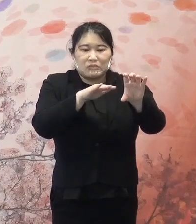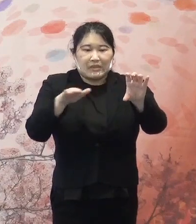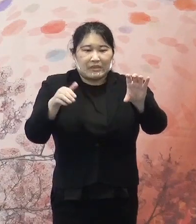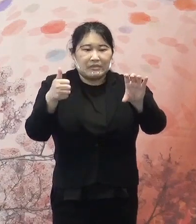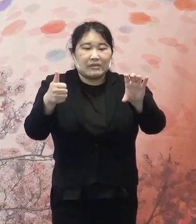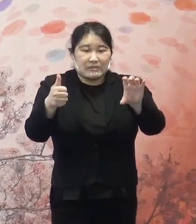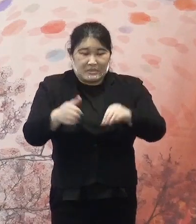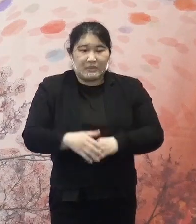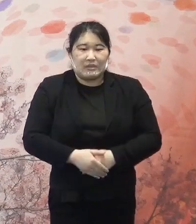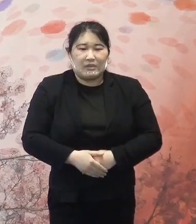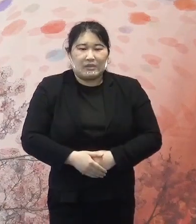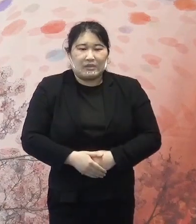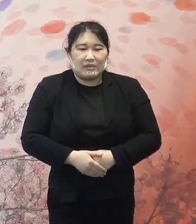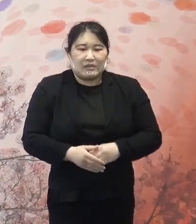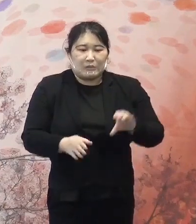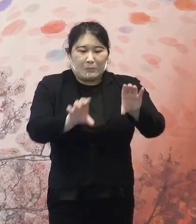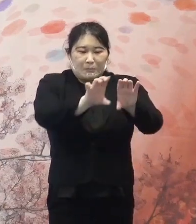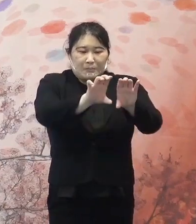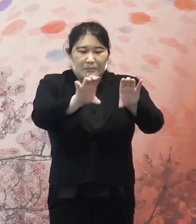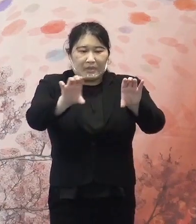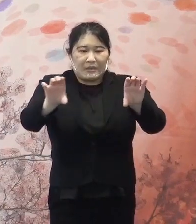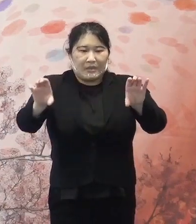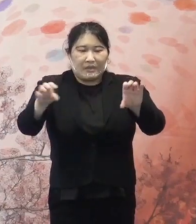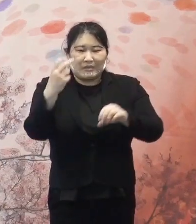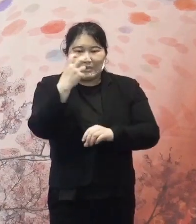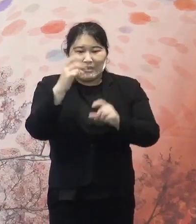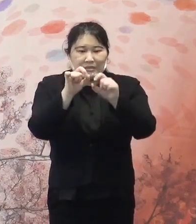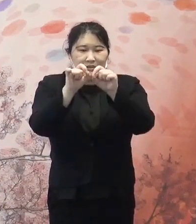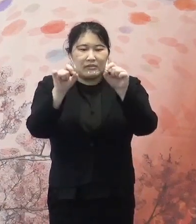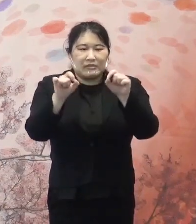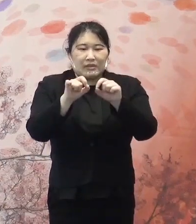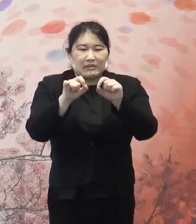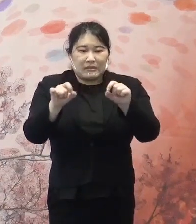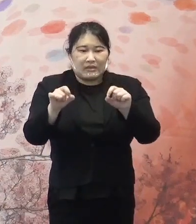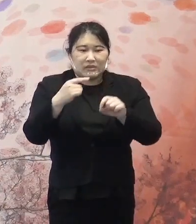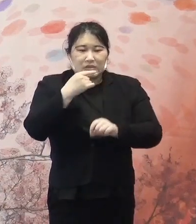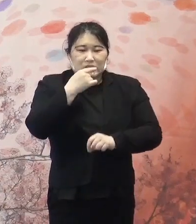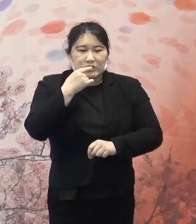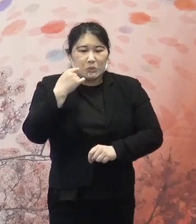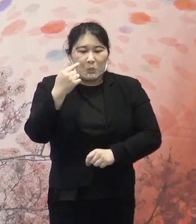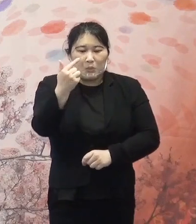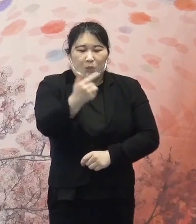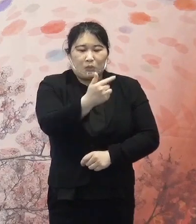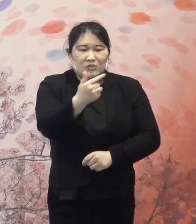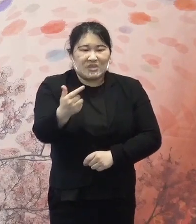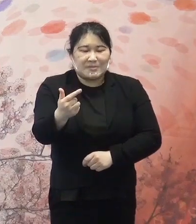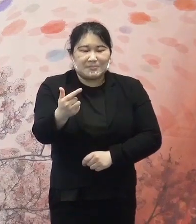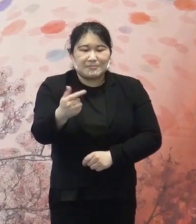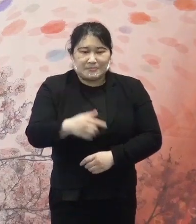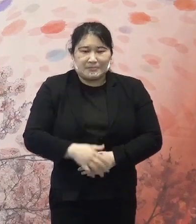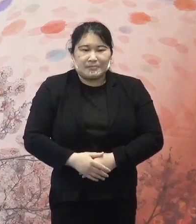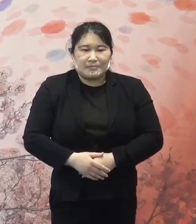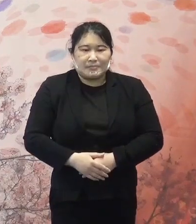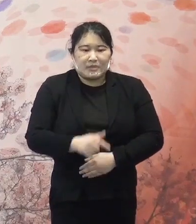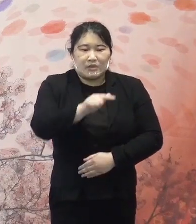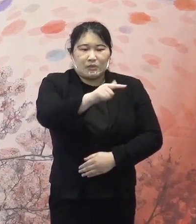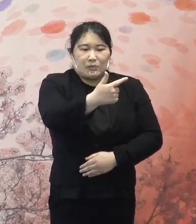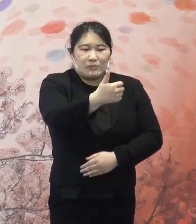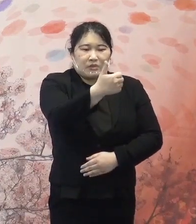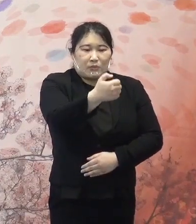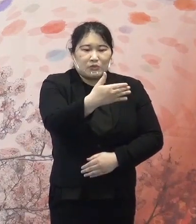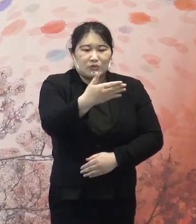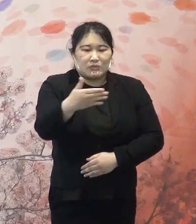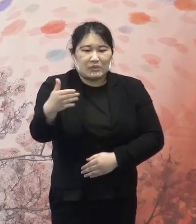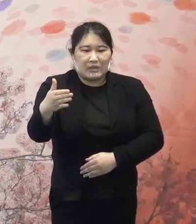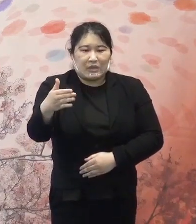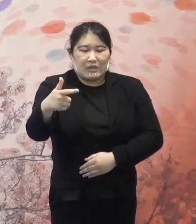表しております。この方に連なる形で検査を進めたところ、白い人型が6人あるのが分かると思います。650から連